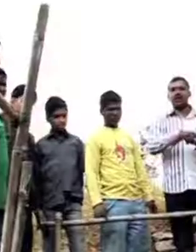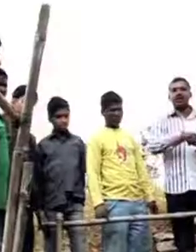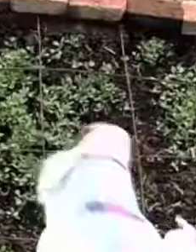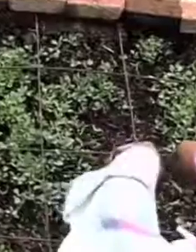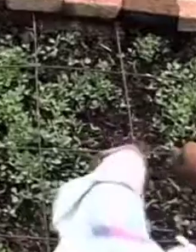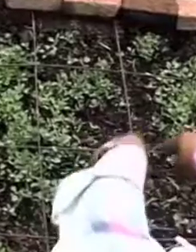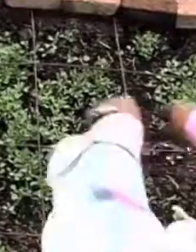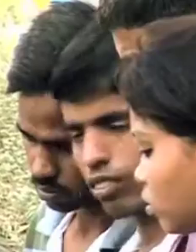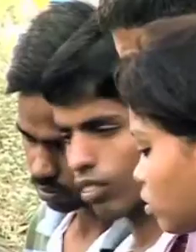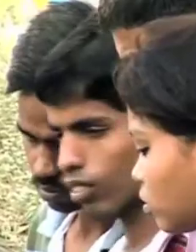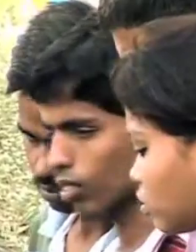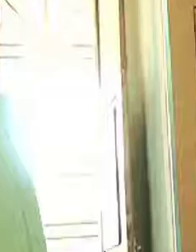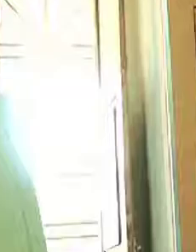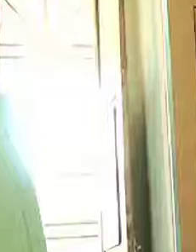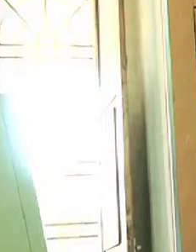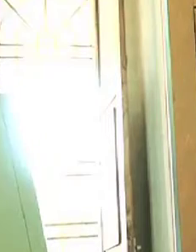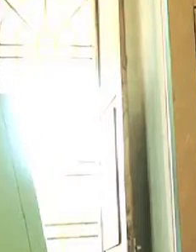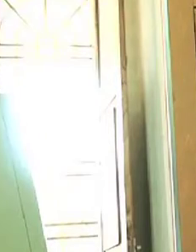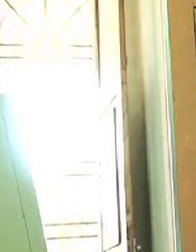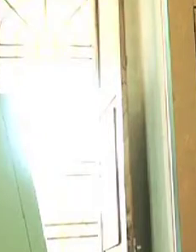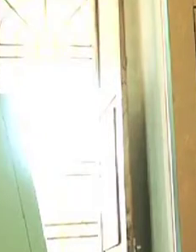धन साधन समय की सीमा से